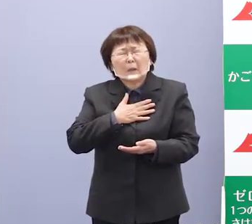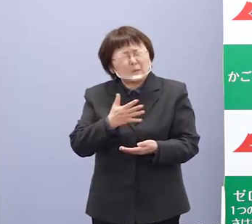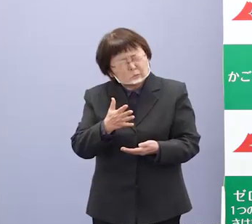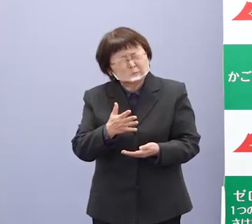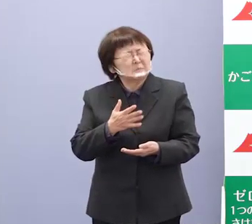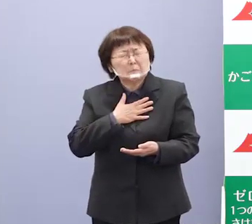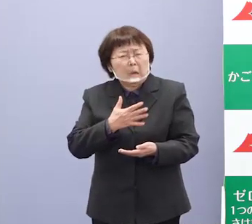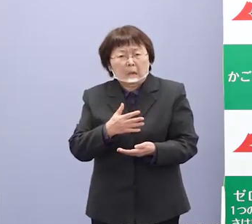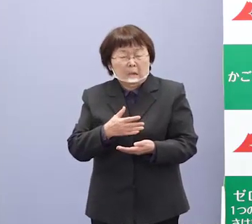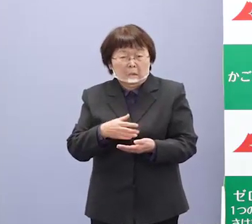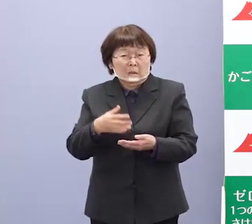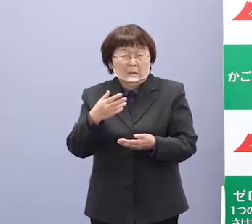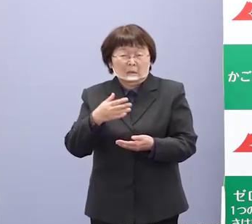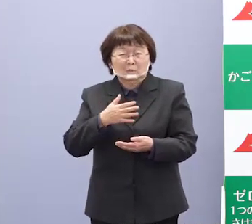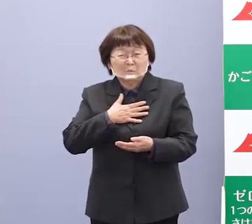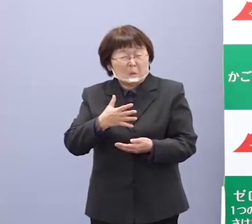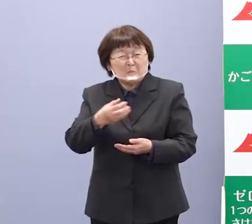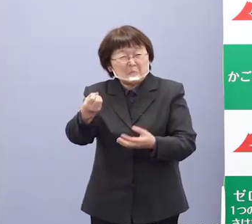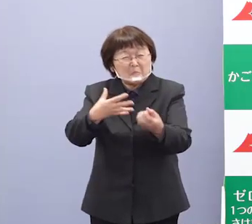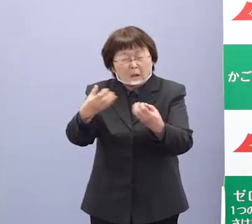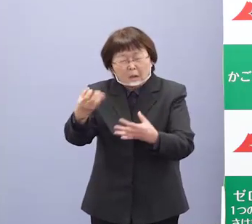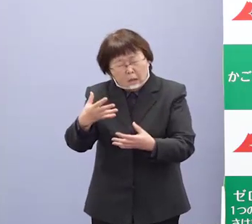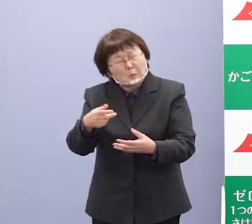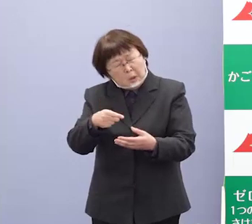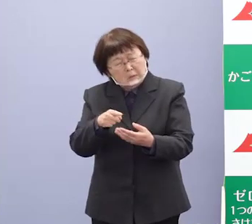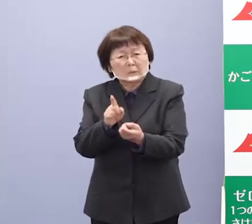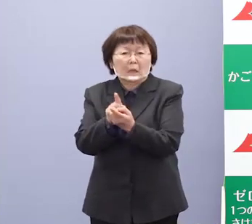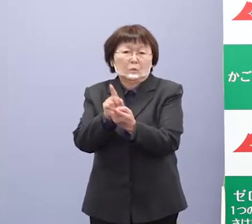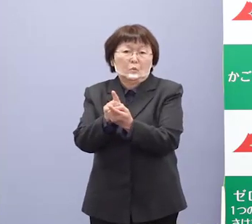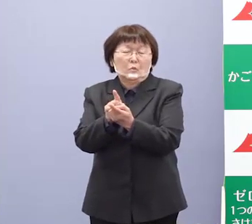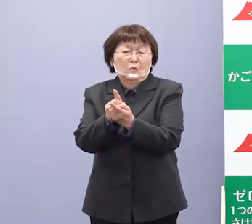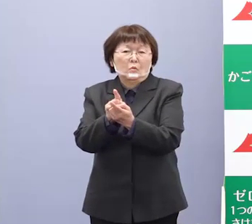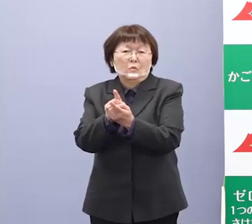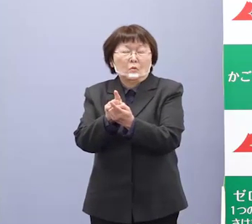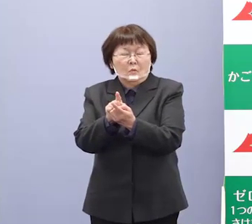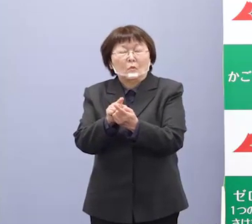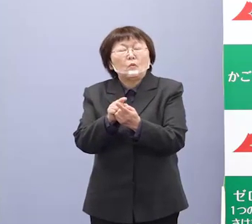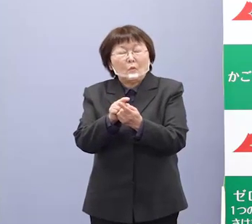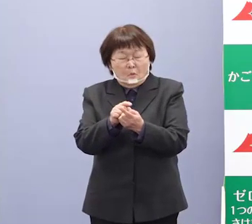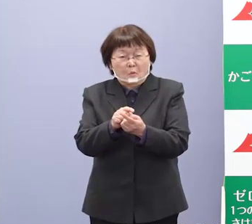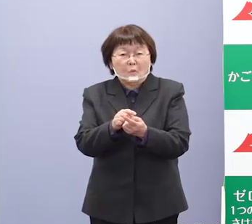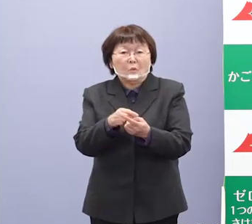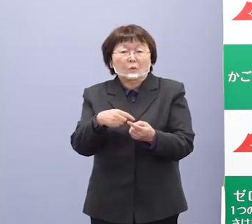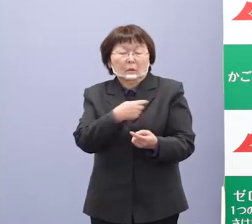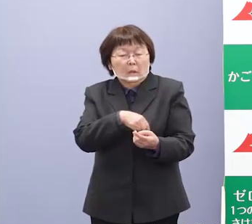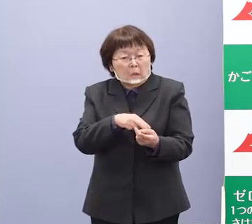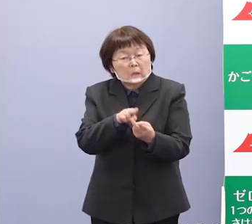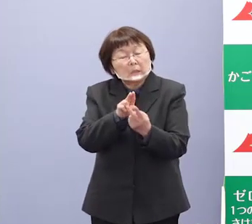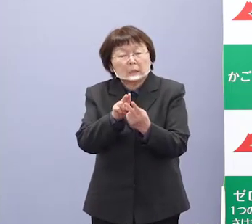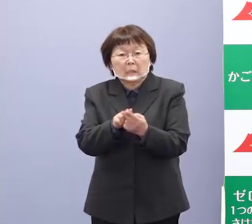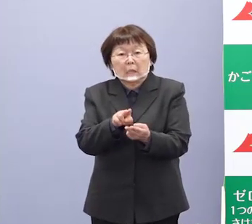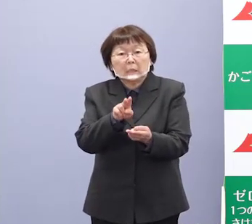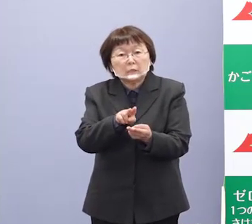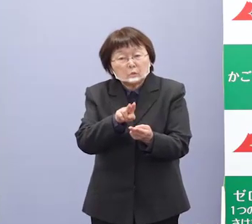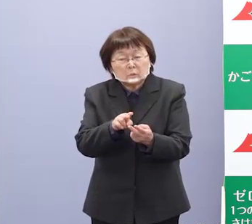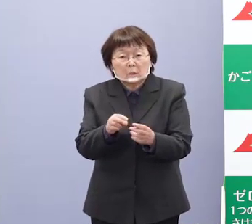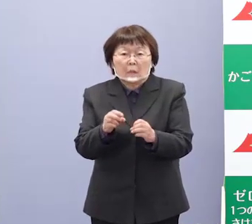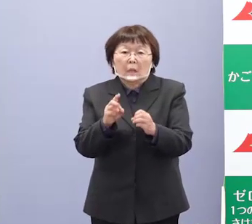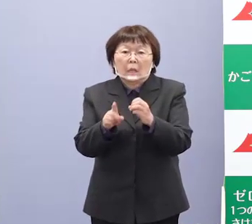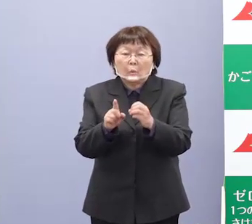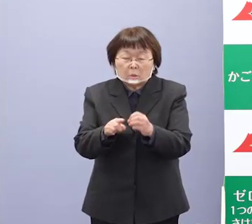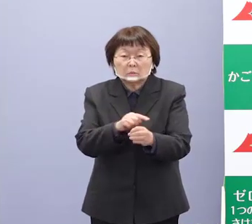ているという、現実がございました。そういった時に臨床心理士などを通じてカウンセリングを行ったり、そういったところ